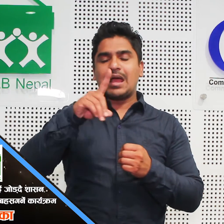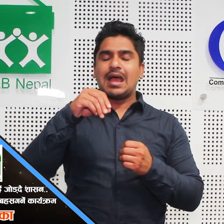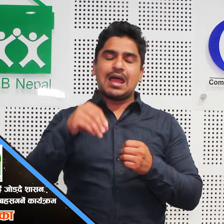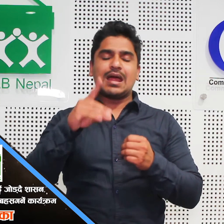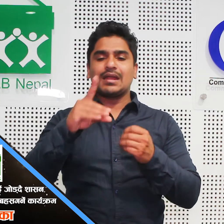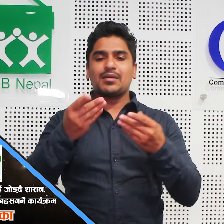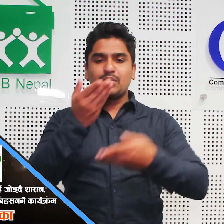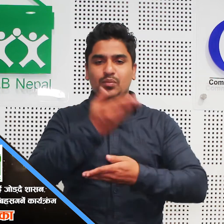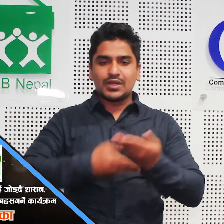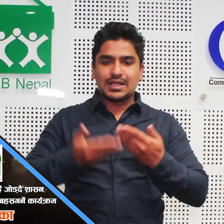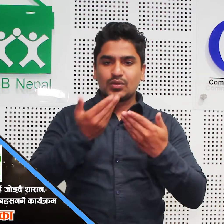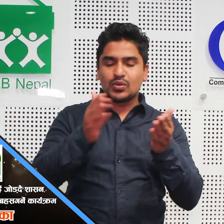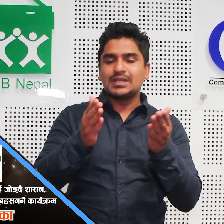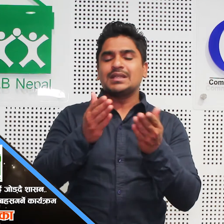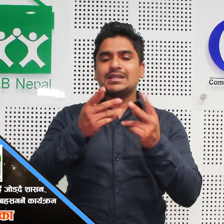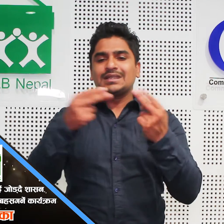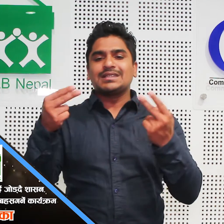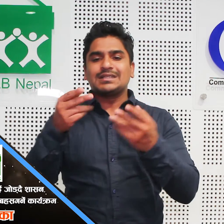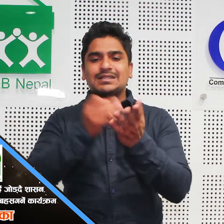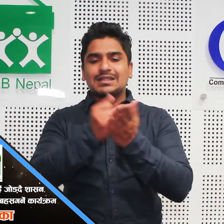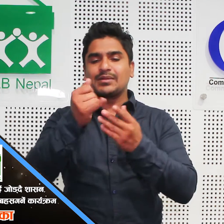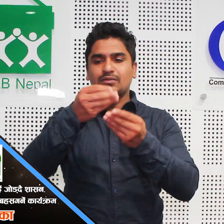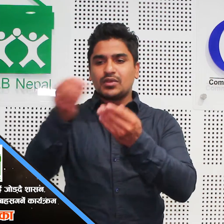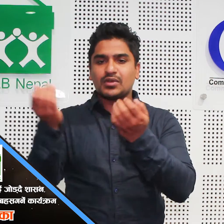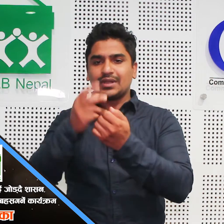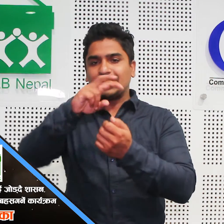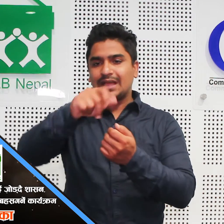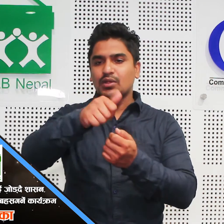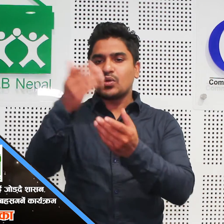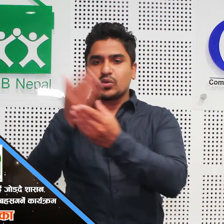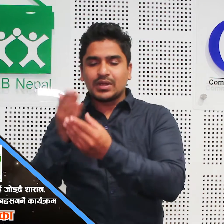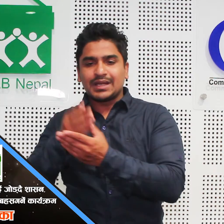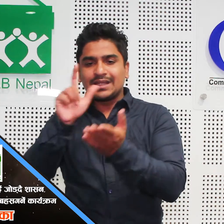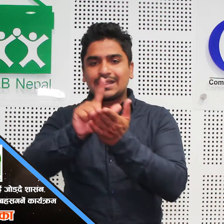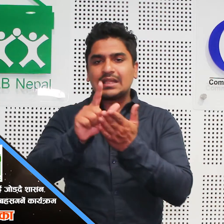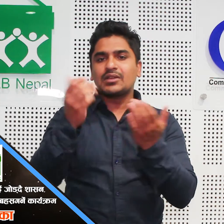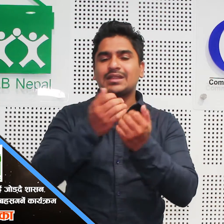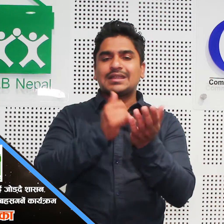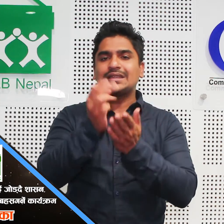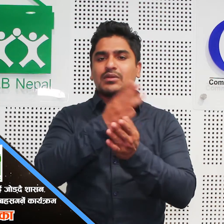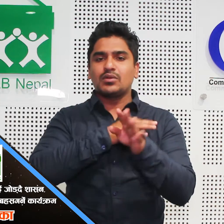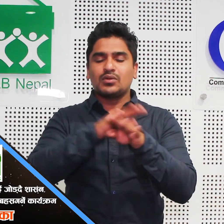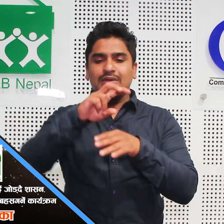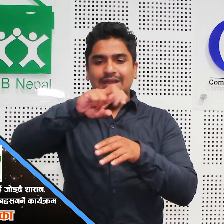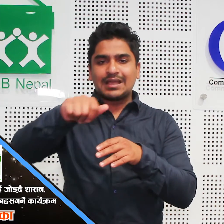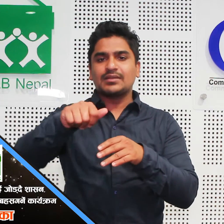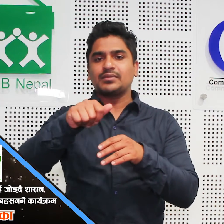सामानहरू सहयोग गर्ने, कागती र अरू अन्य प्लस तरकारी खेती गर्ने किसान हो कागती कृषकमा मलाई लगभग